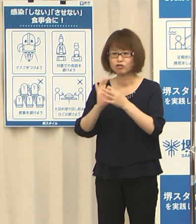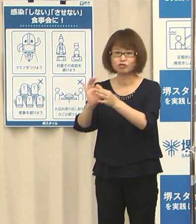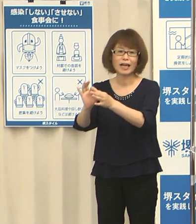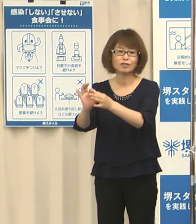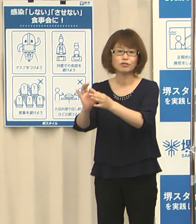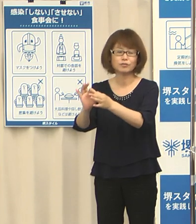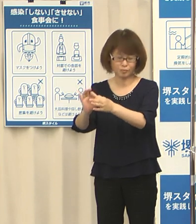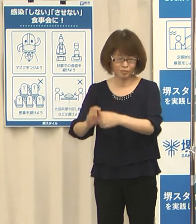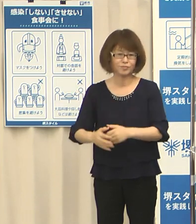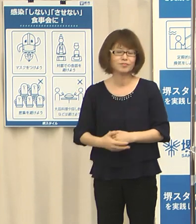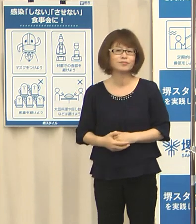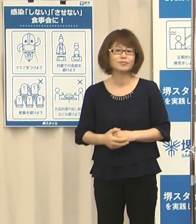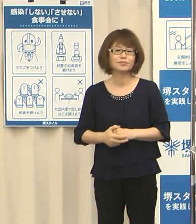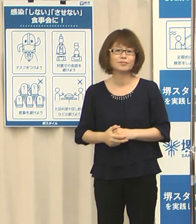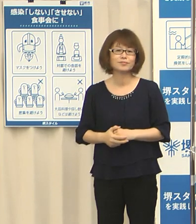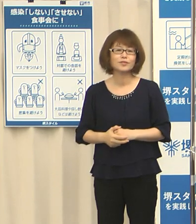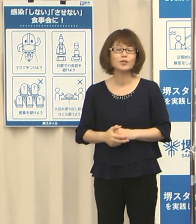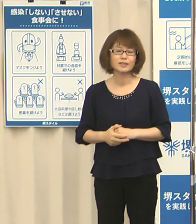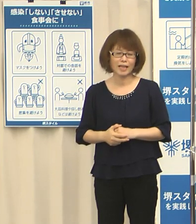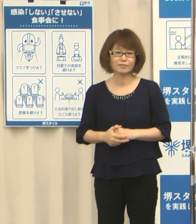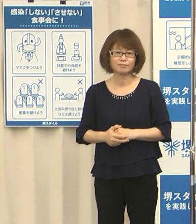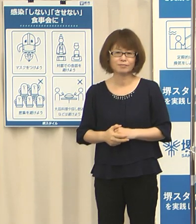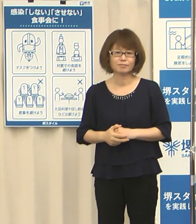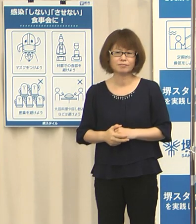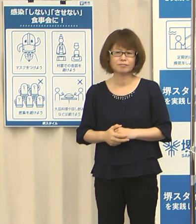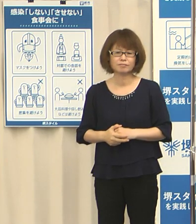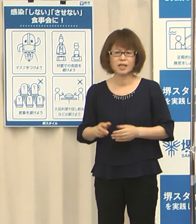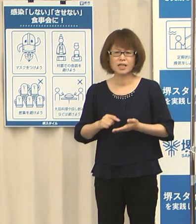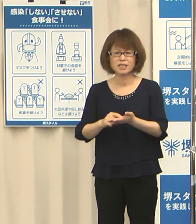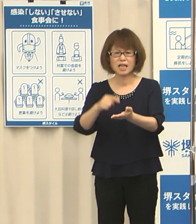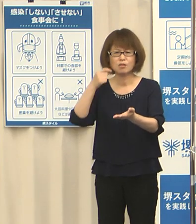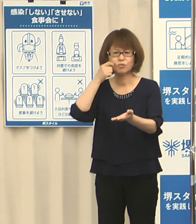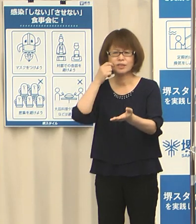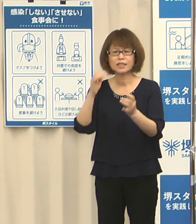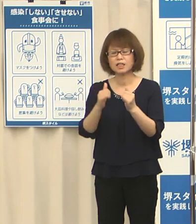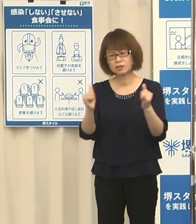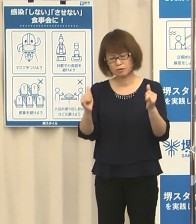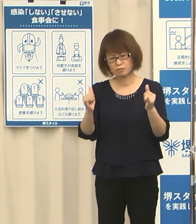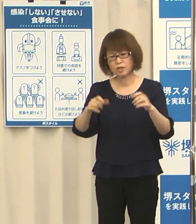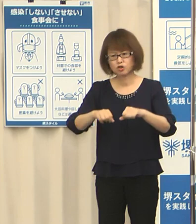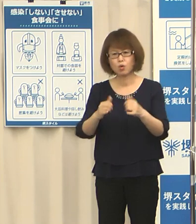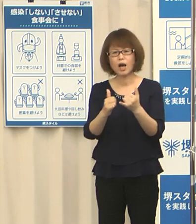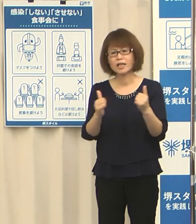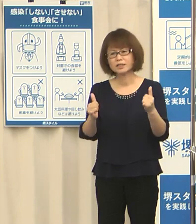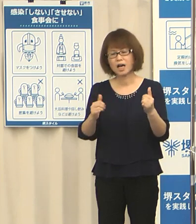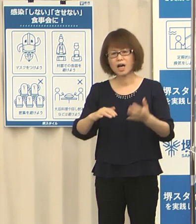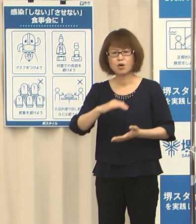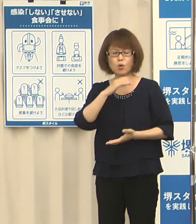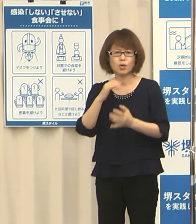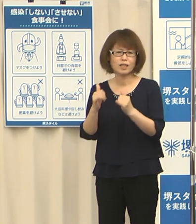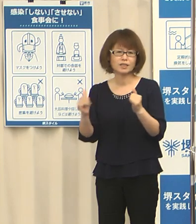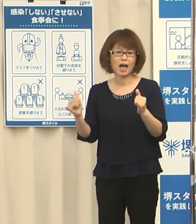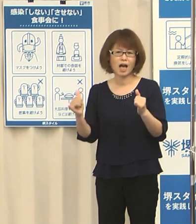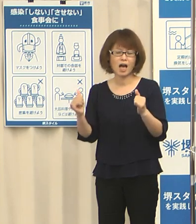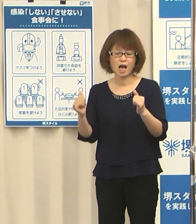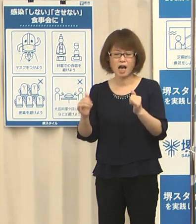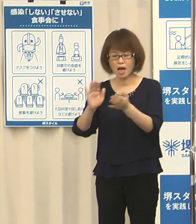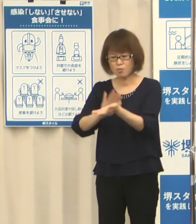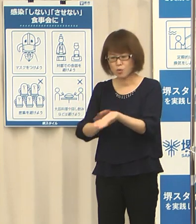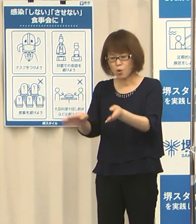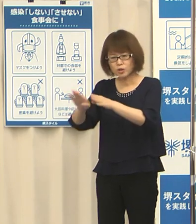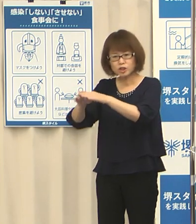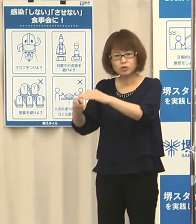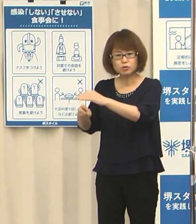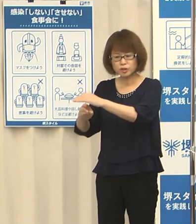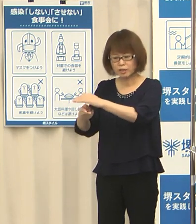。そして申請が困難な方、障害者の方、ご高齢の方、そして病院施設に入院されている方々